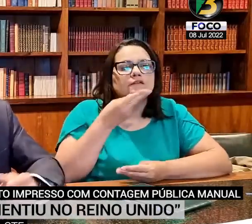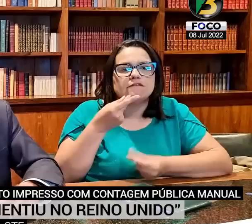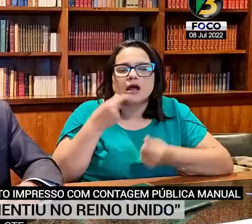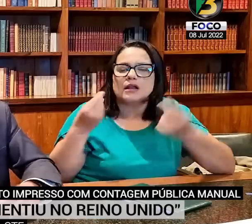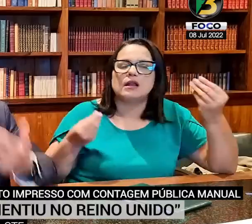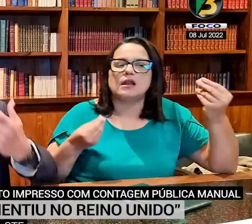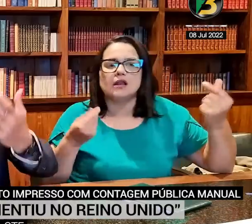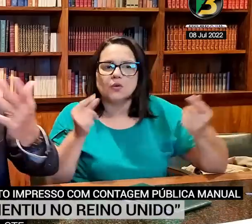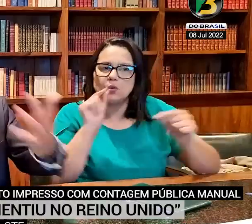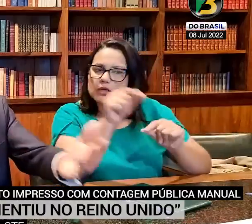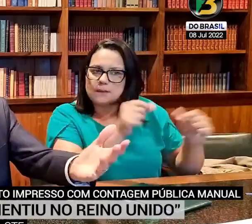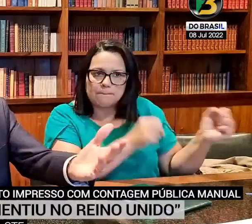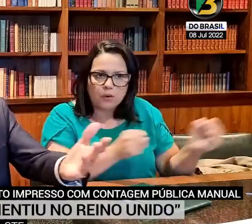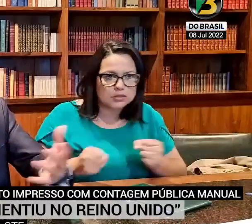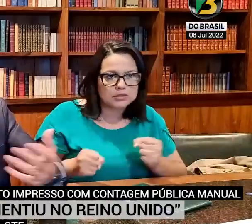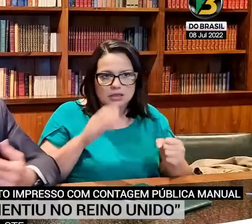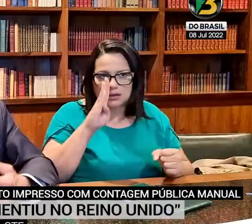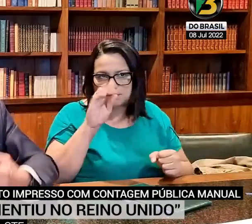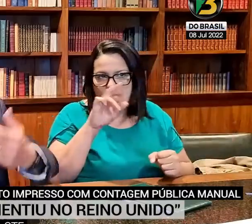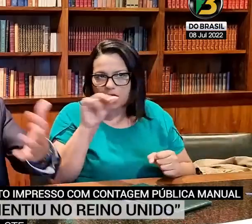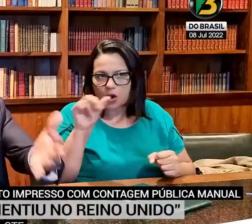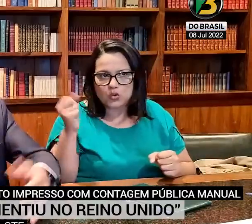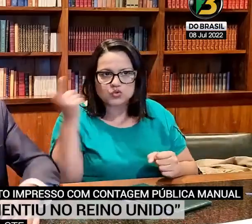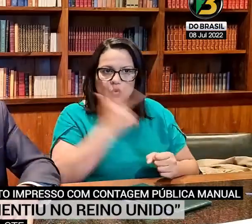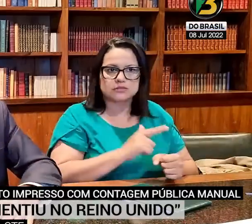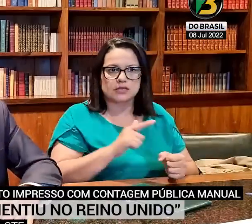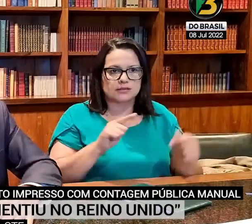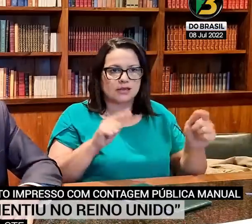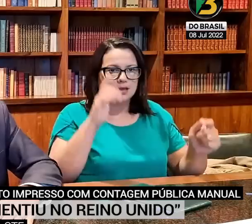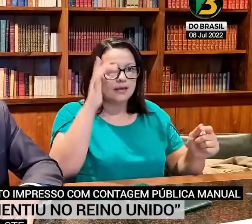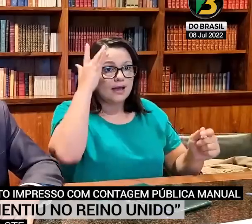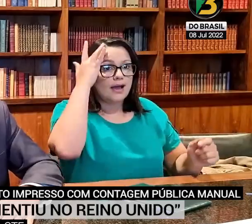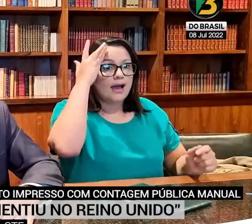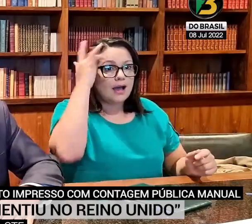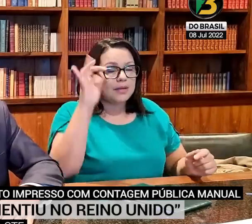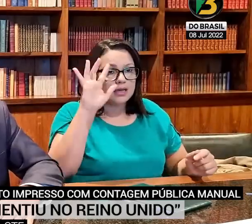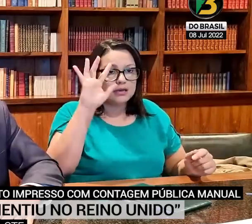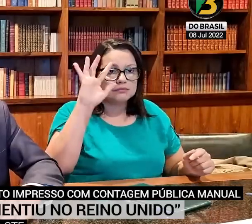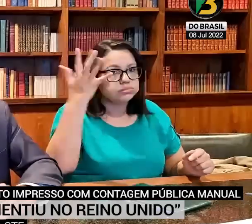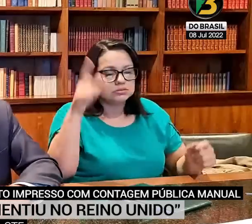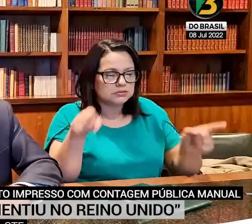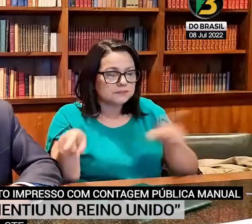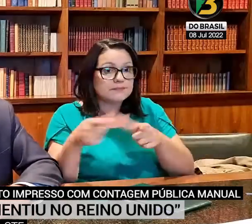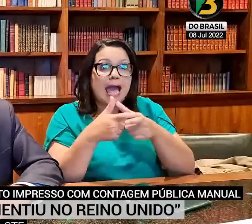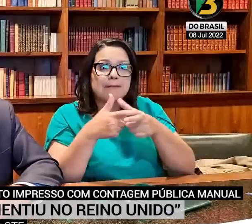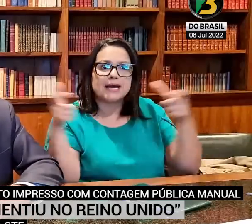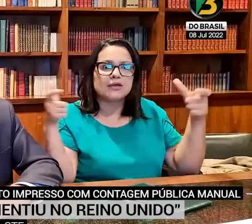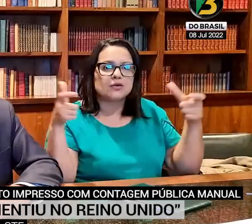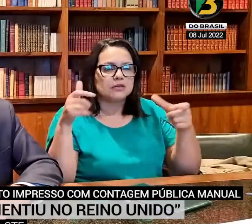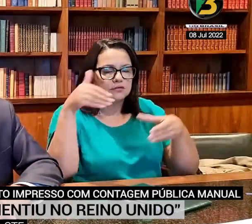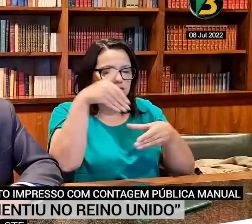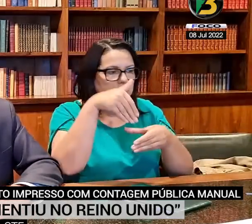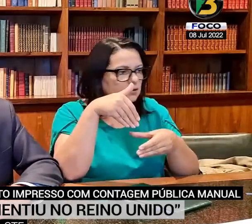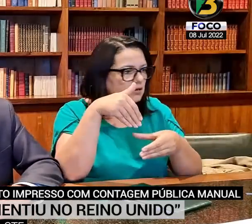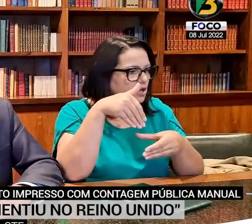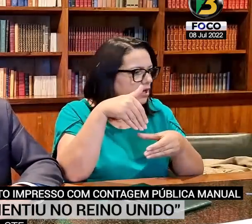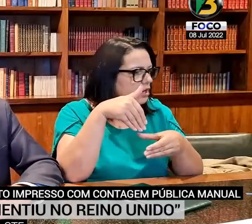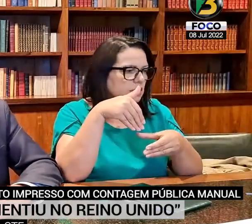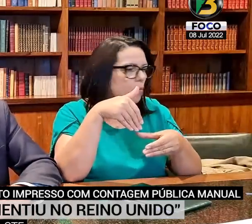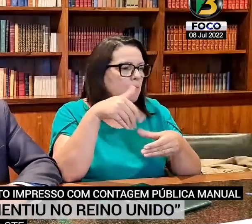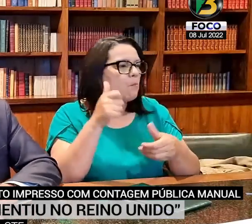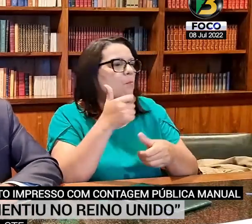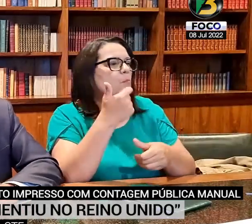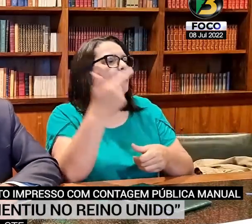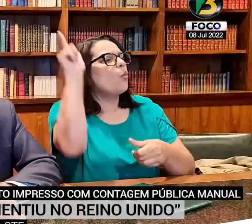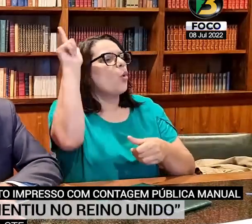maravilhosa tem o Barroso que poder de convencimento no dia seguinte amor reduzidos mudo as coisas a